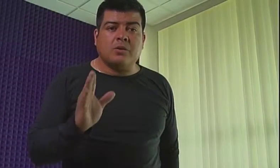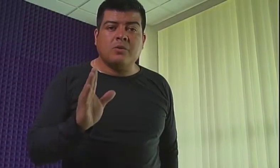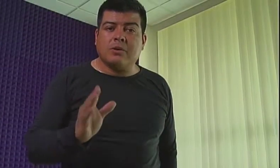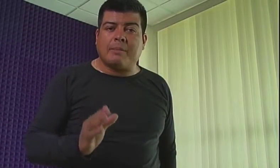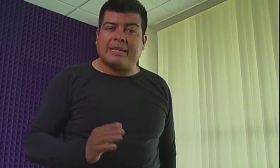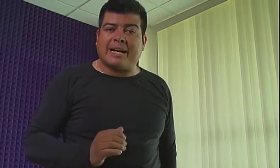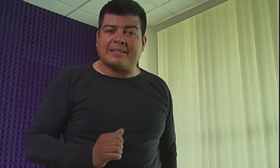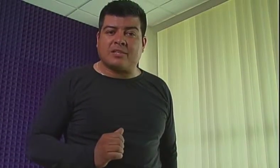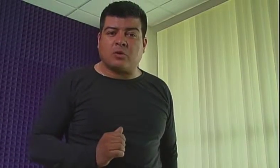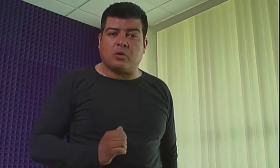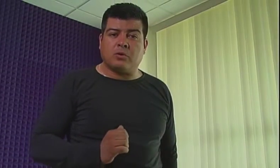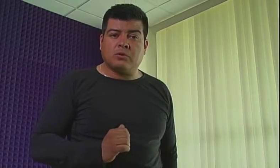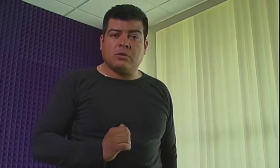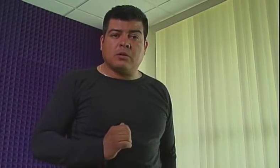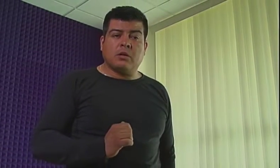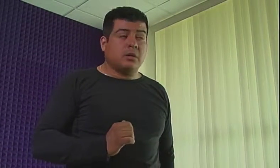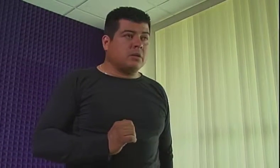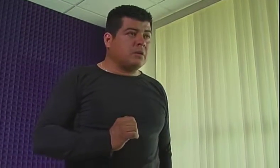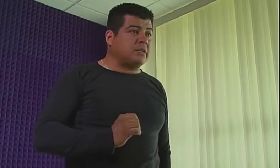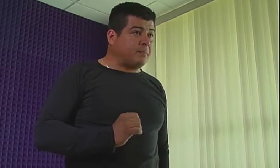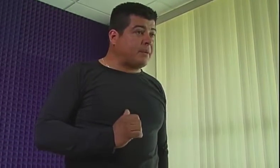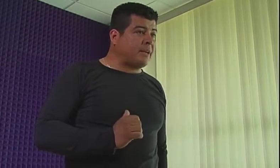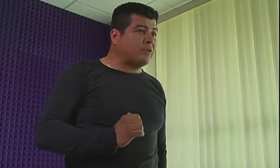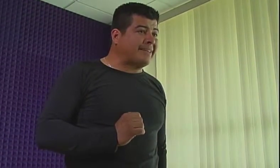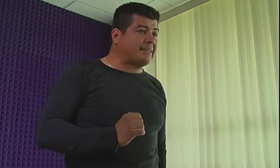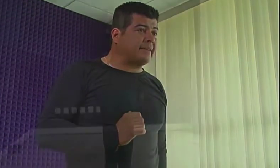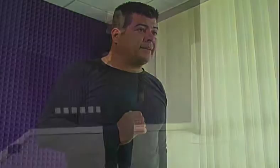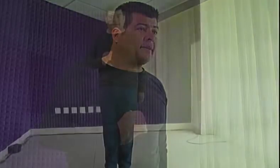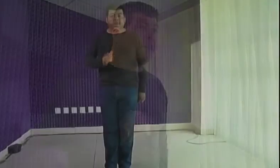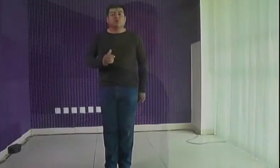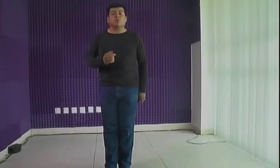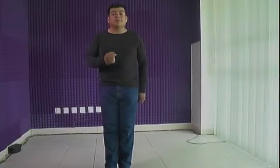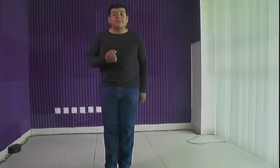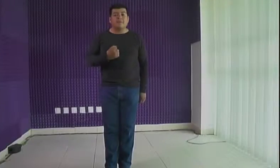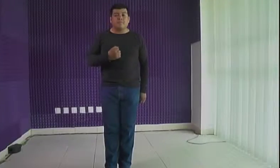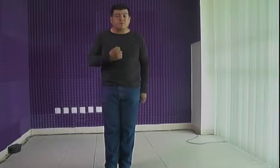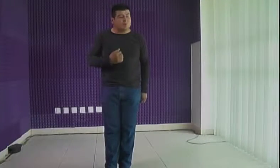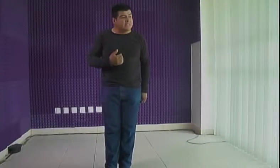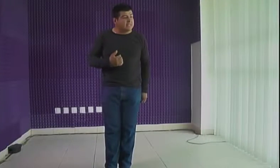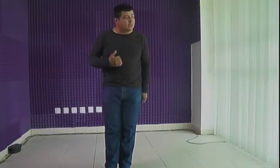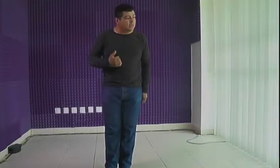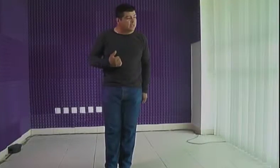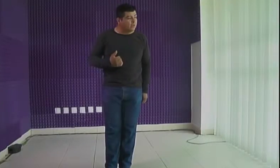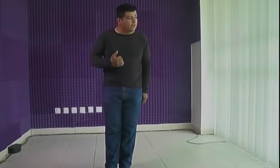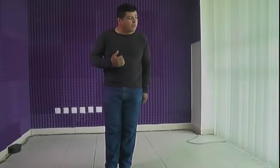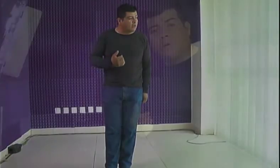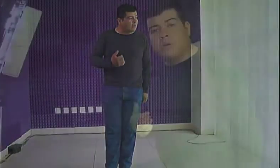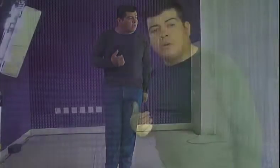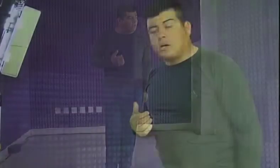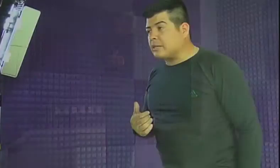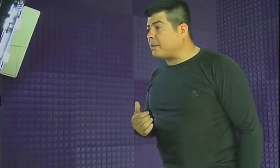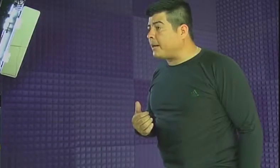nunca me dejaste solo. Siempre me ayudaste. Todo el tiempo estuviste conmigo, Artaban.